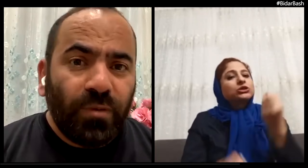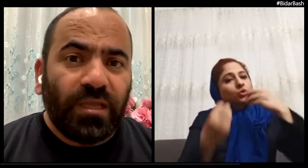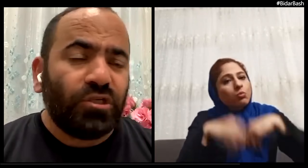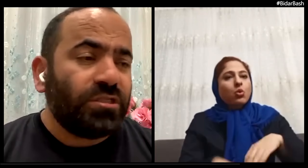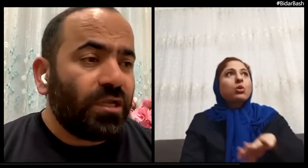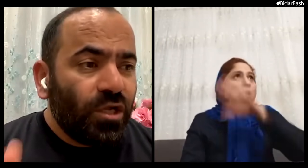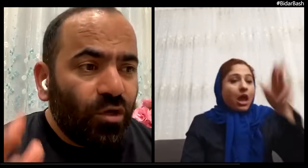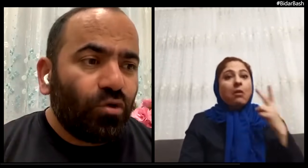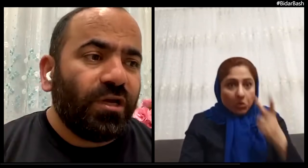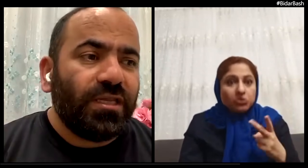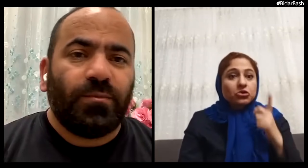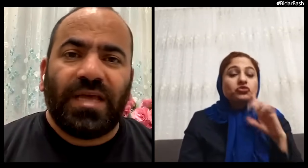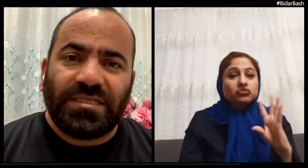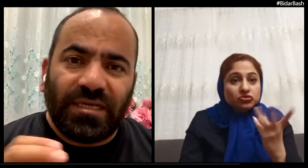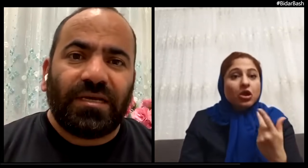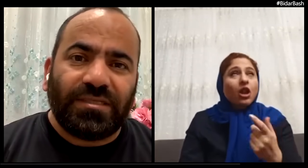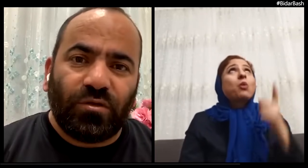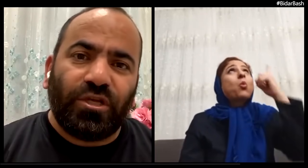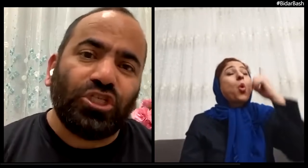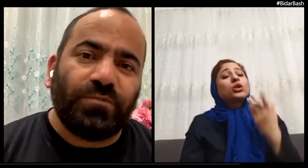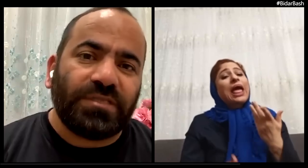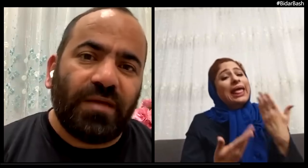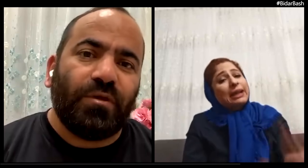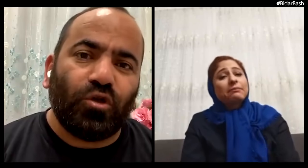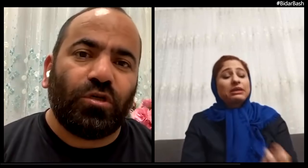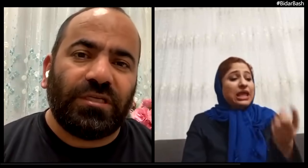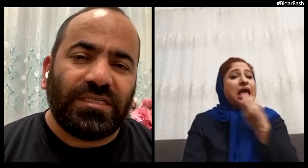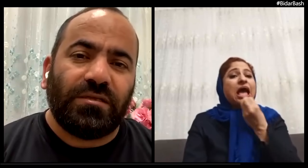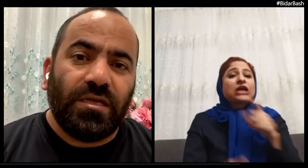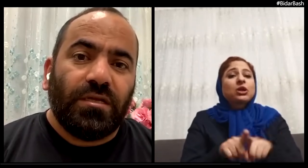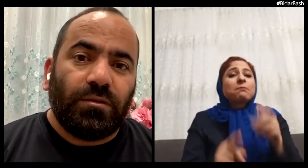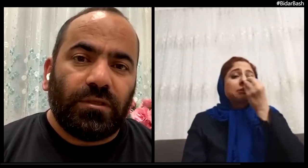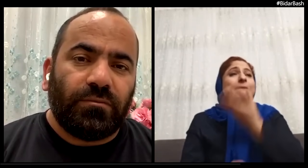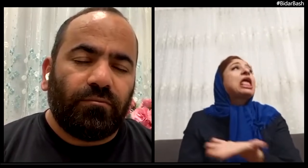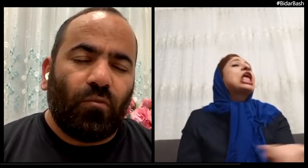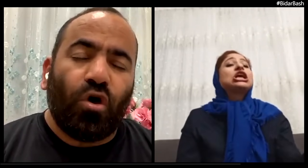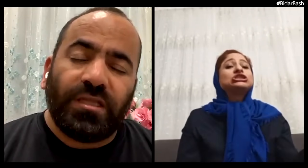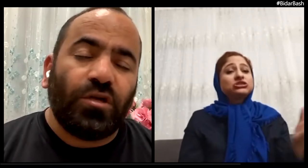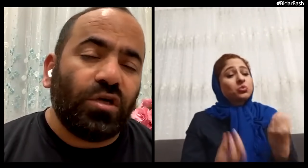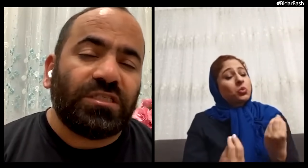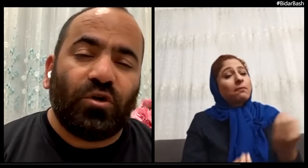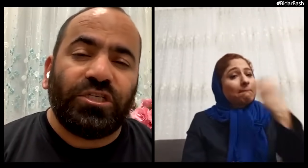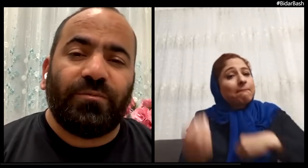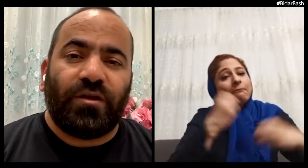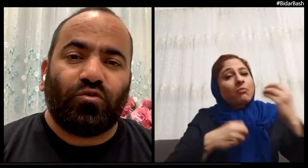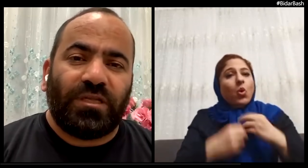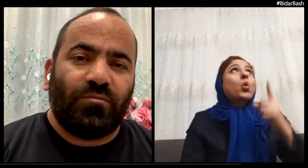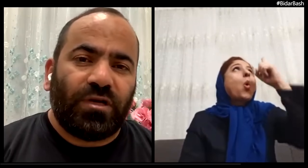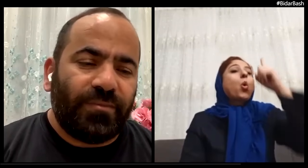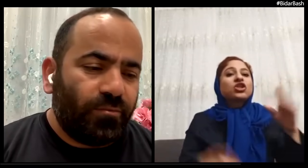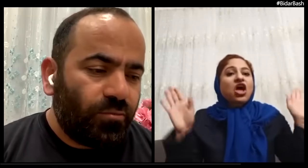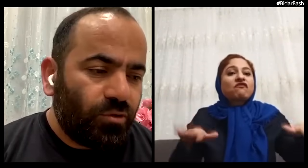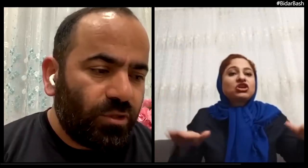بودن، میومدن میشستن، خدا خیرت بده از این غذای بهشتی مثلا به ما دادی، از این مائده آسمانی که برات